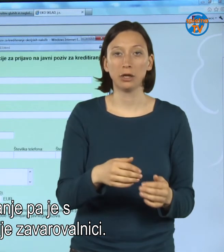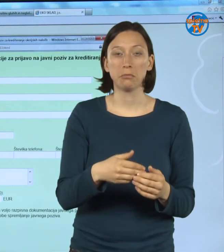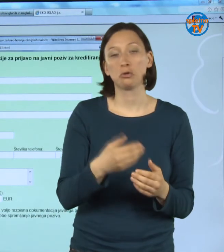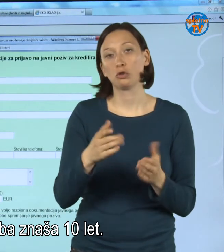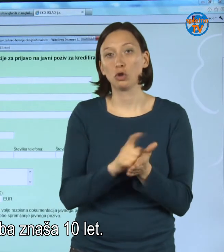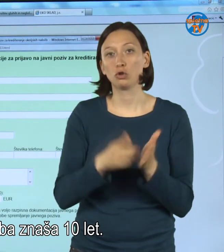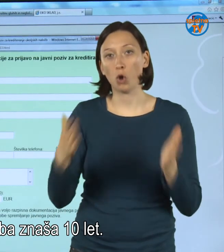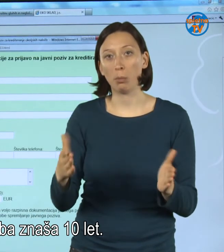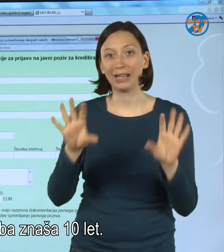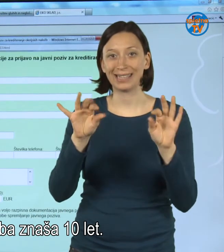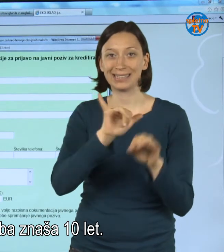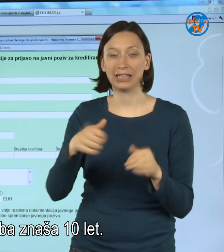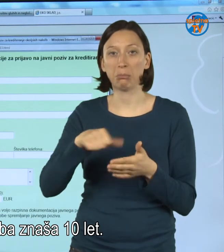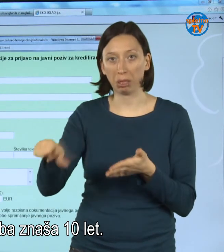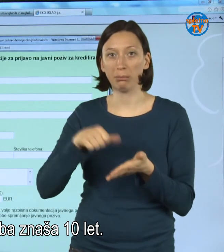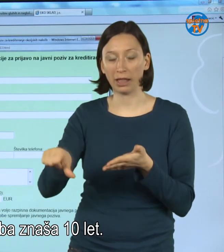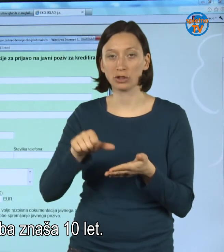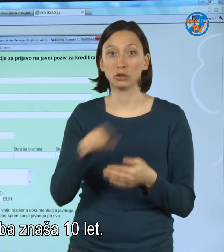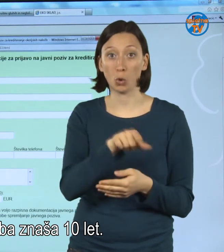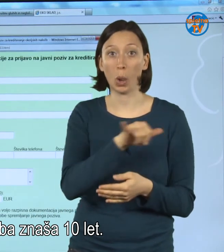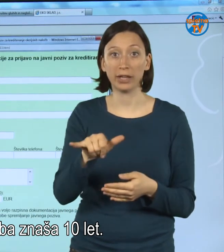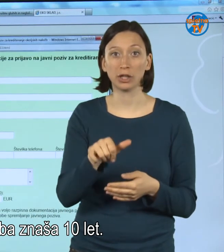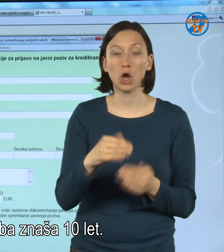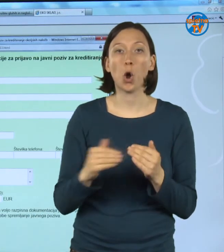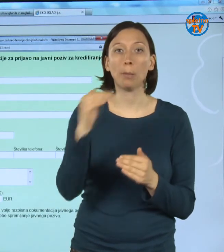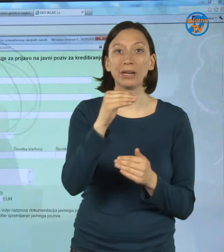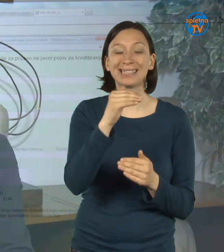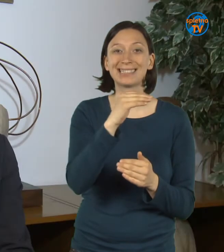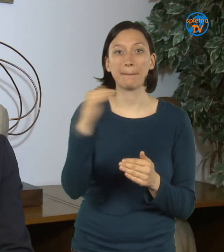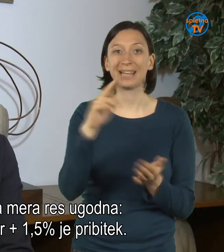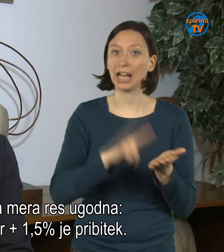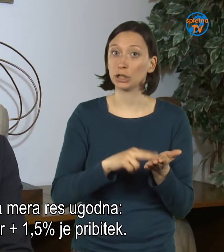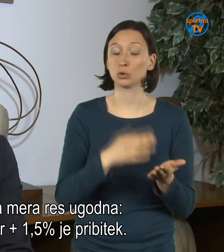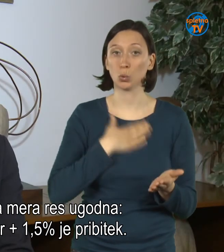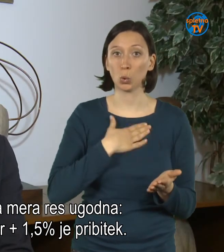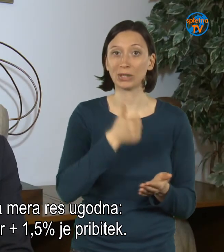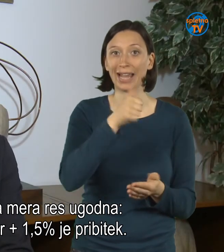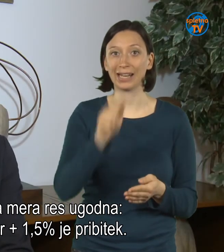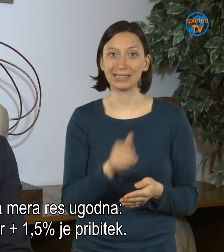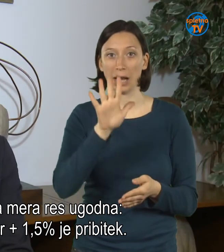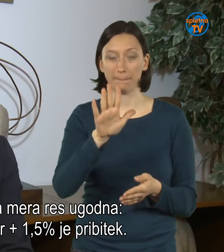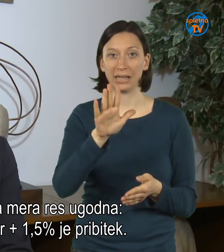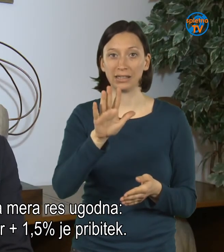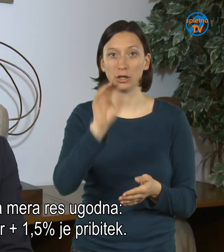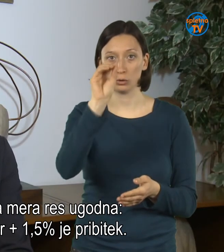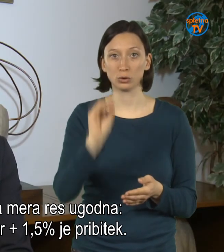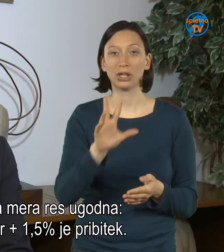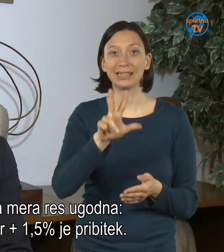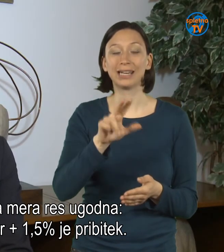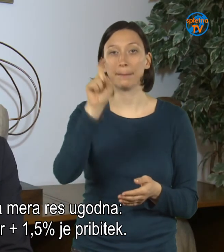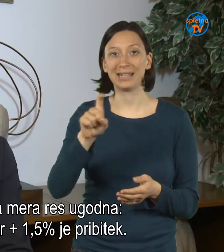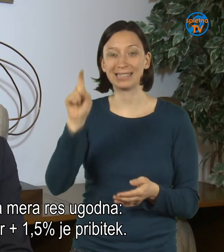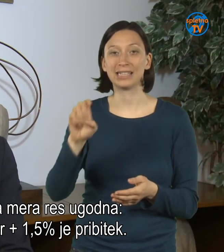zavarovalnici. Odplačilna doba znaša 10 let. Letos je obrestna mera res